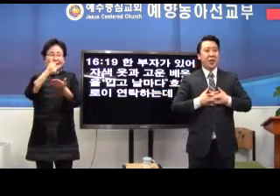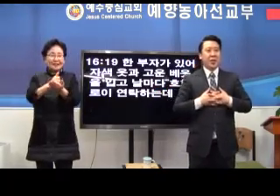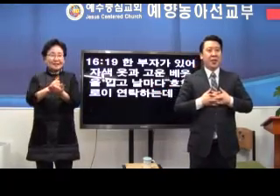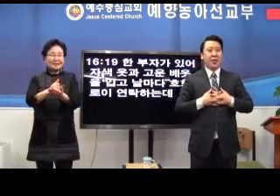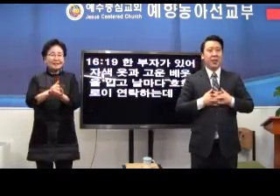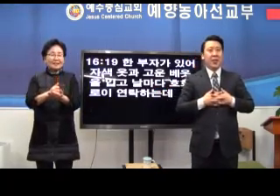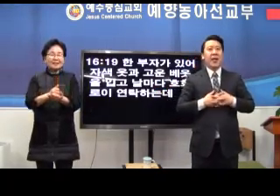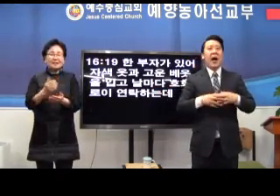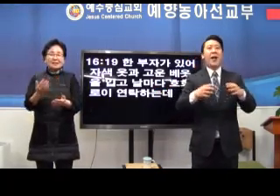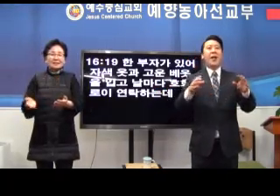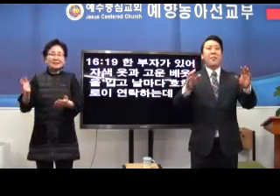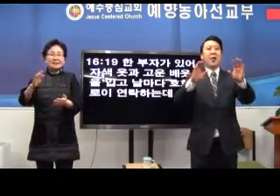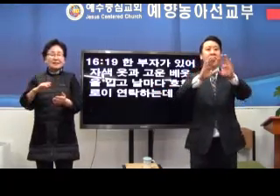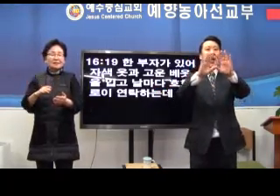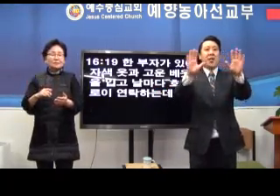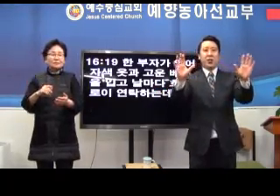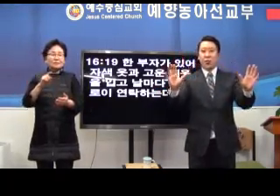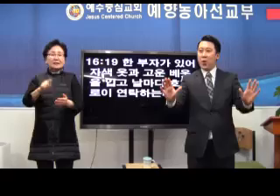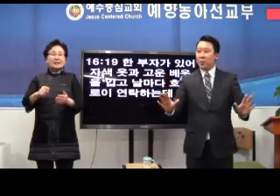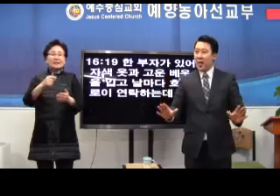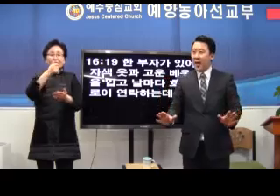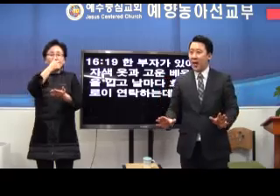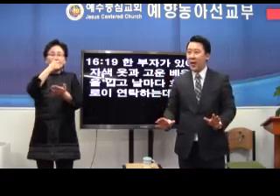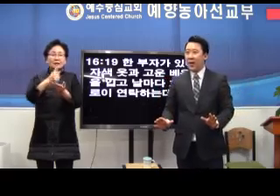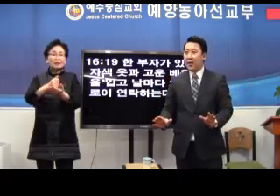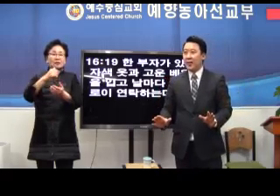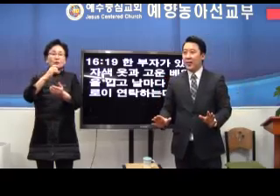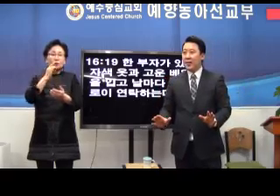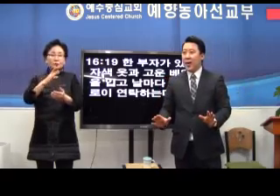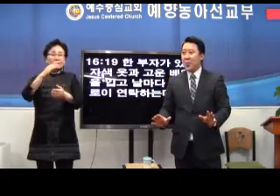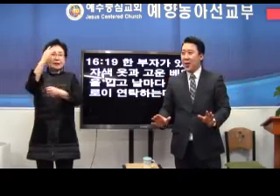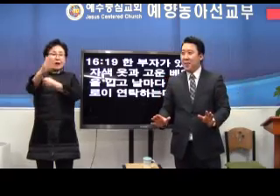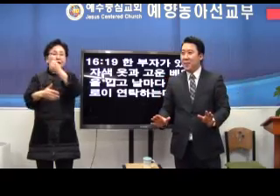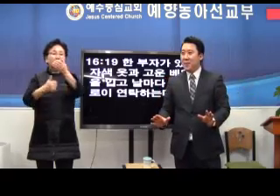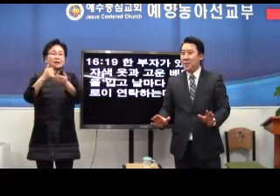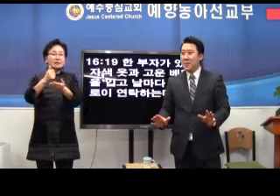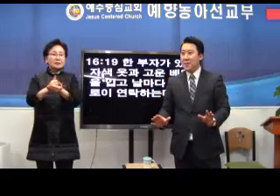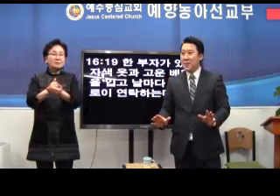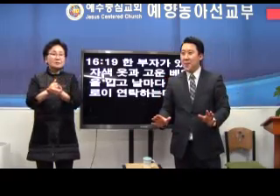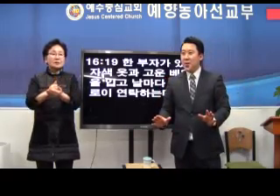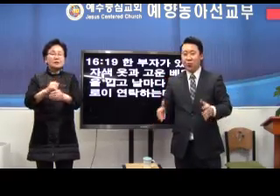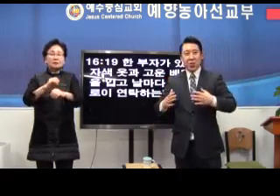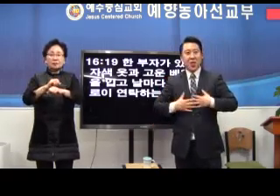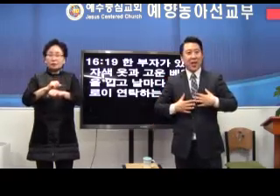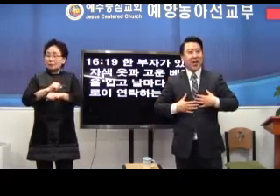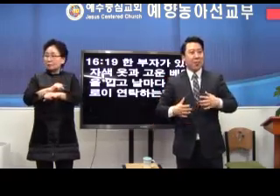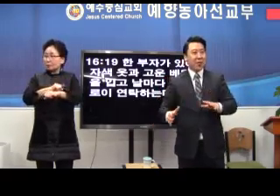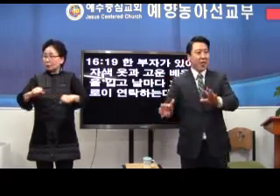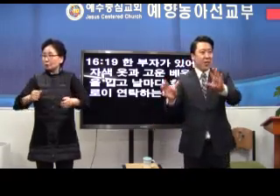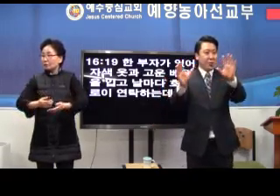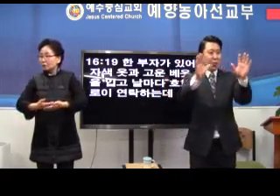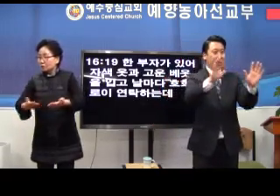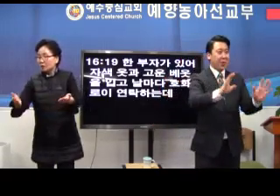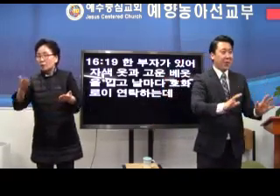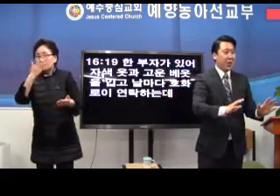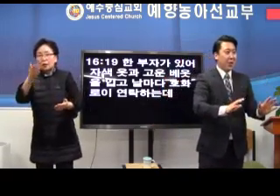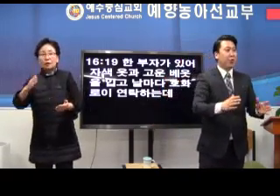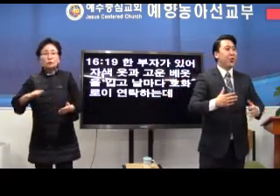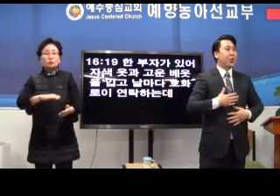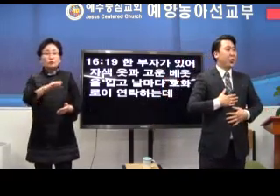죄는 하나님밖에 사하실 수가 없다. 아멘. 우리의 죄는 하나님밖에 사하실 수 없어요. 우리 스스로